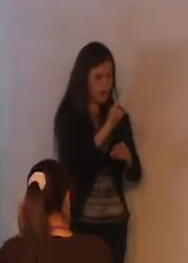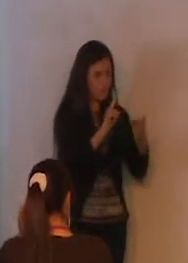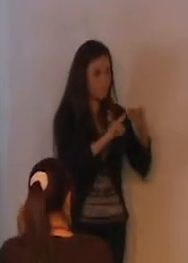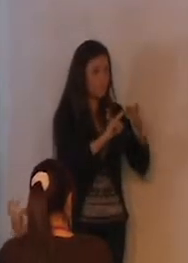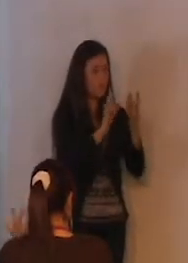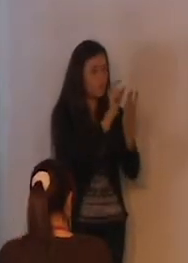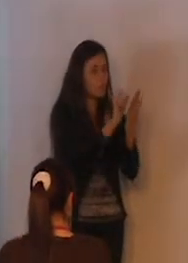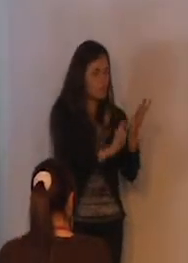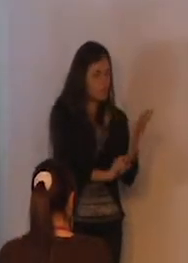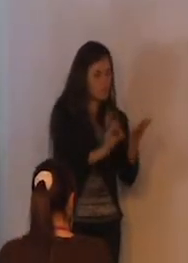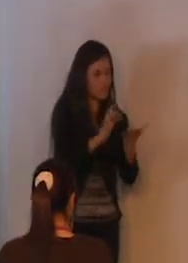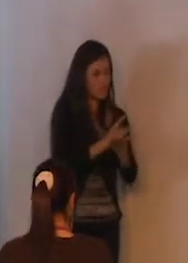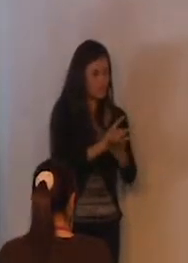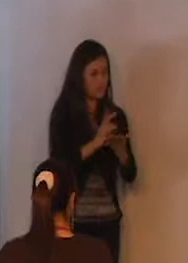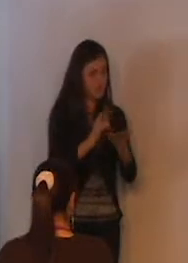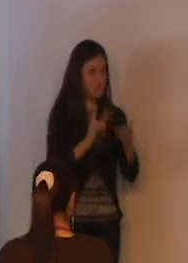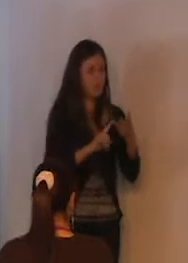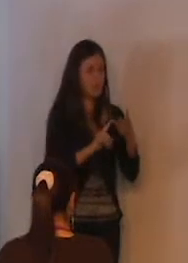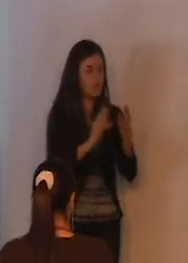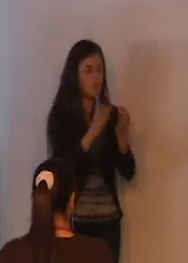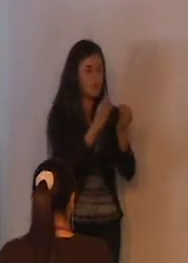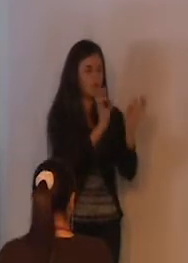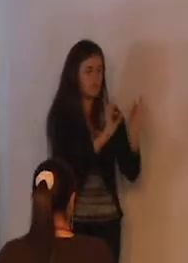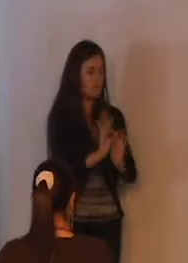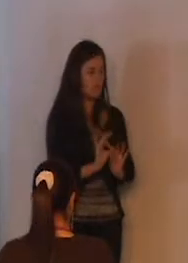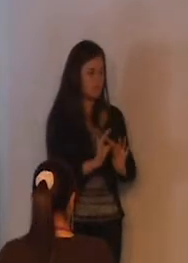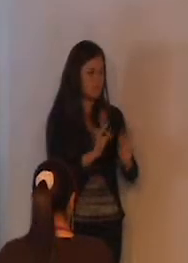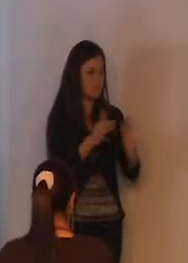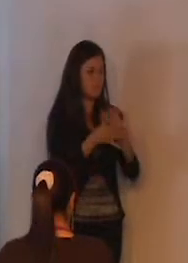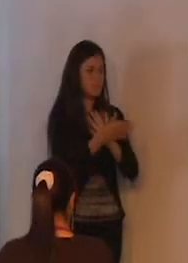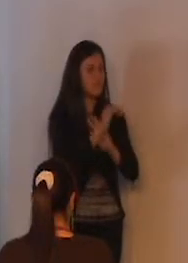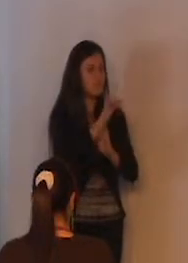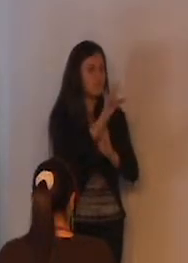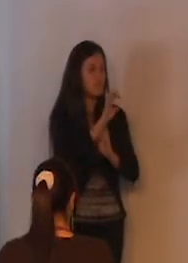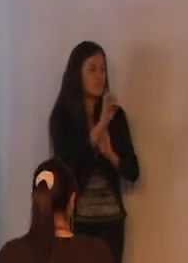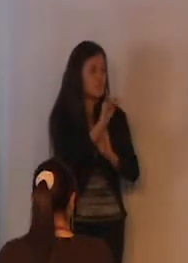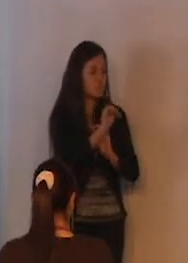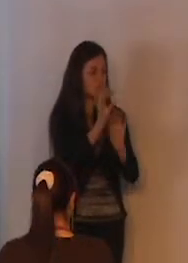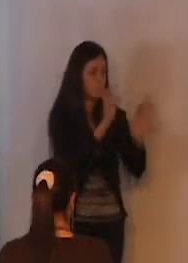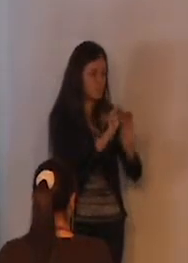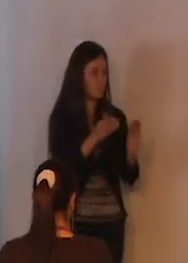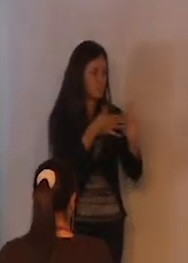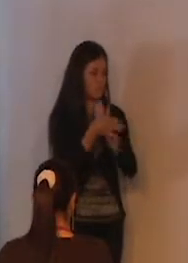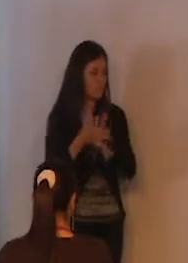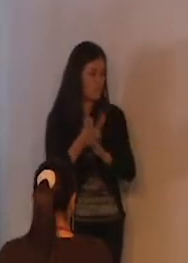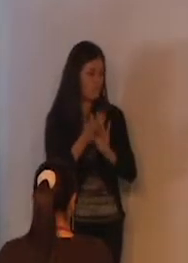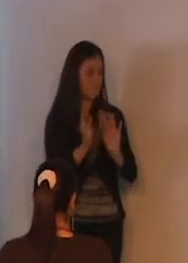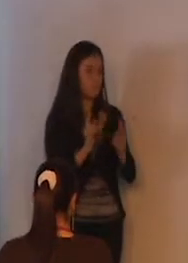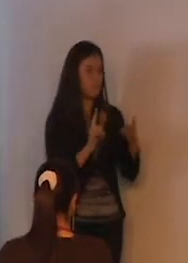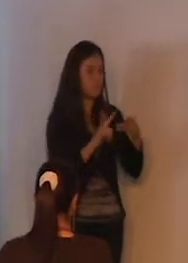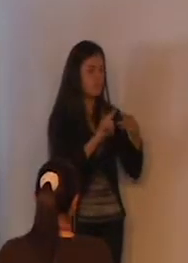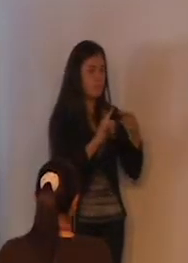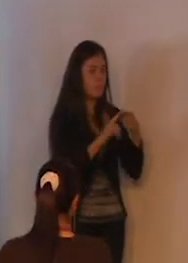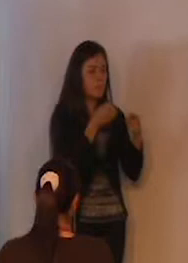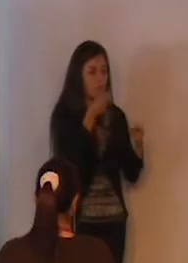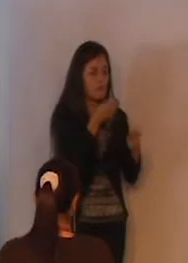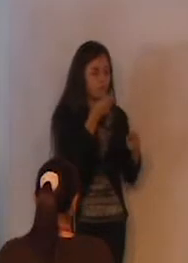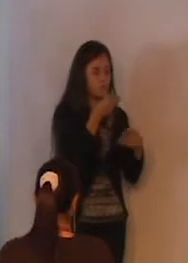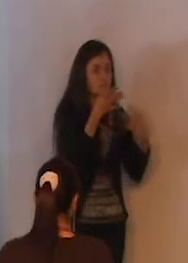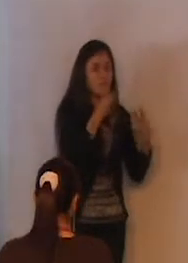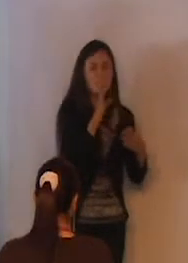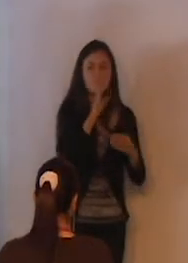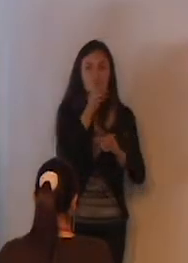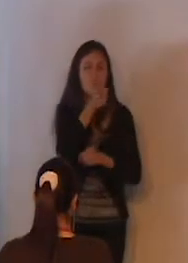el cuestionario digital y la clasificación múltiple de ítems. Para el primer caso, las entrevistas focales